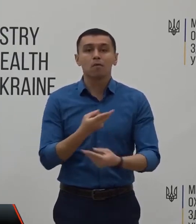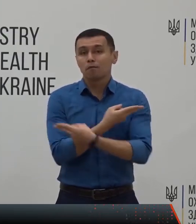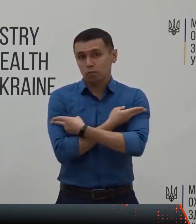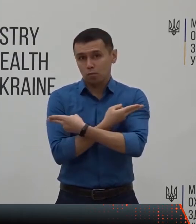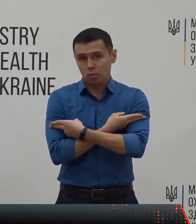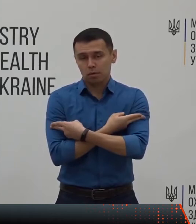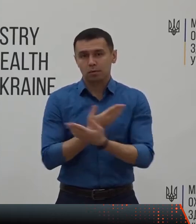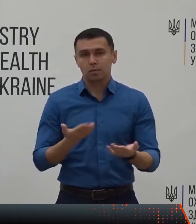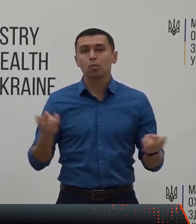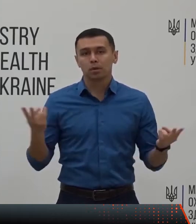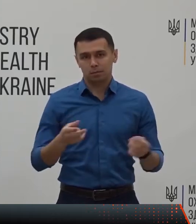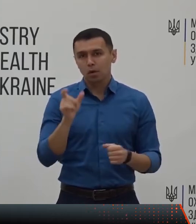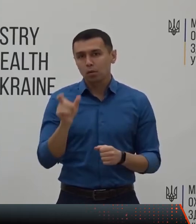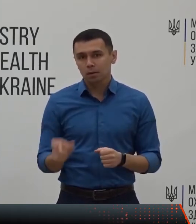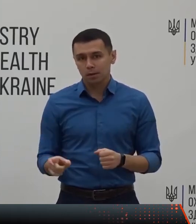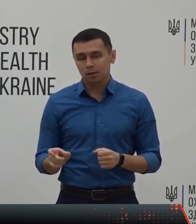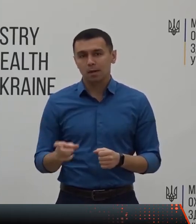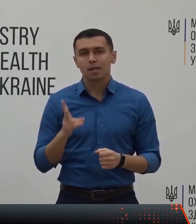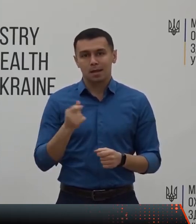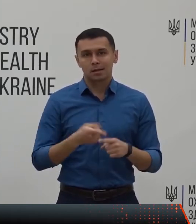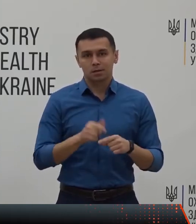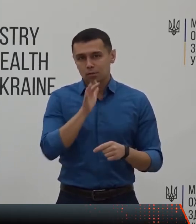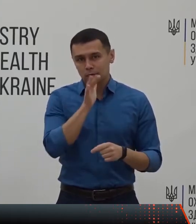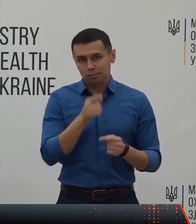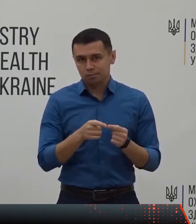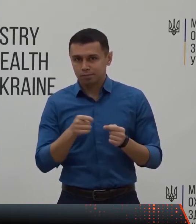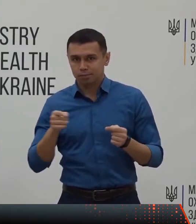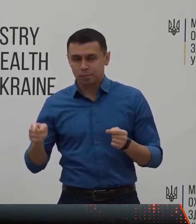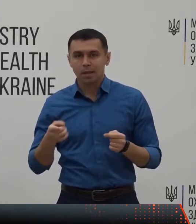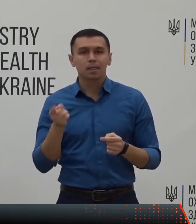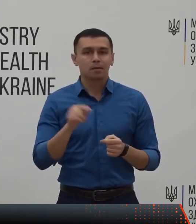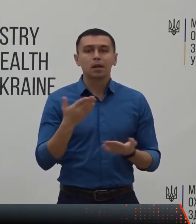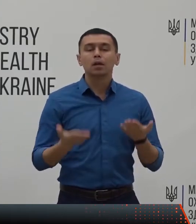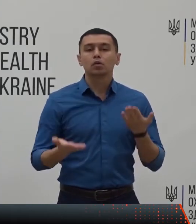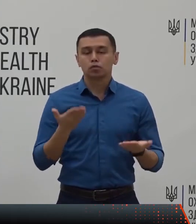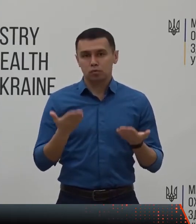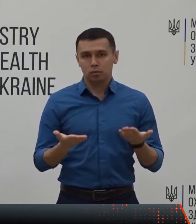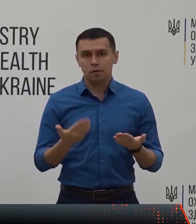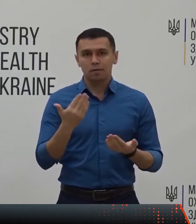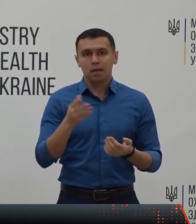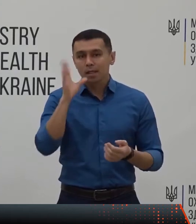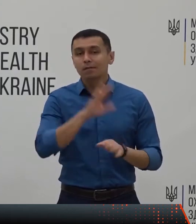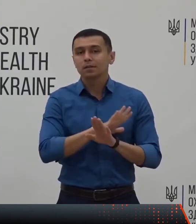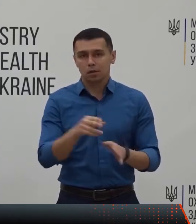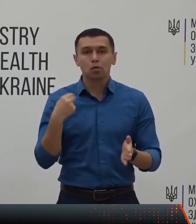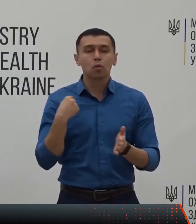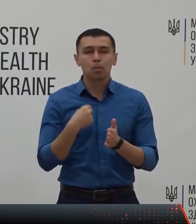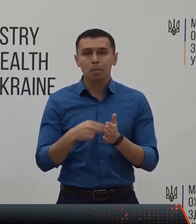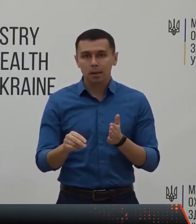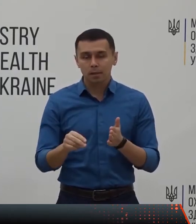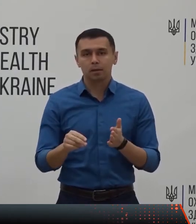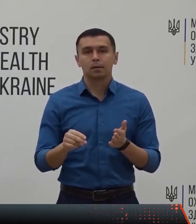футболок потрібна людині на цей час. Навіть якщо ви не встигли купити